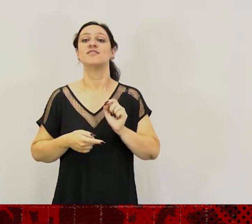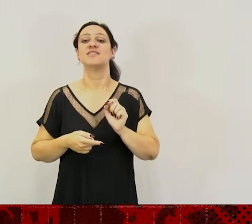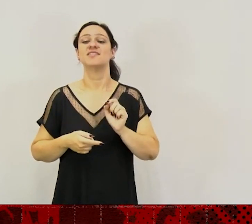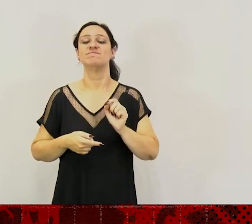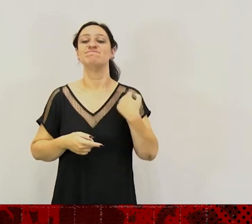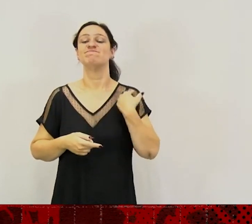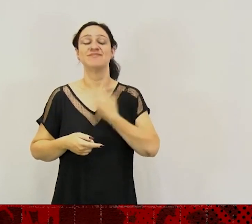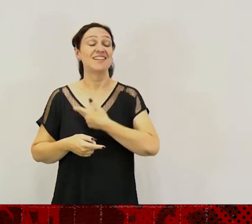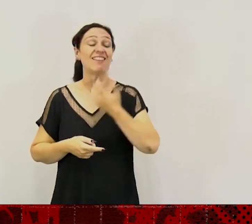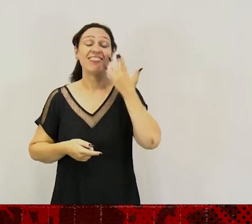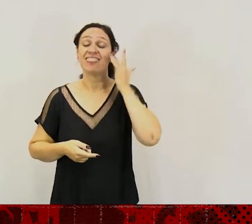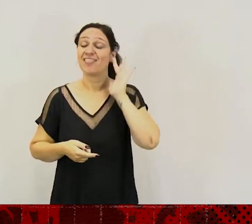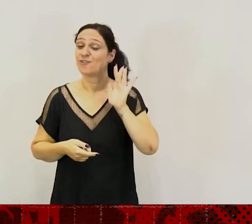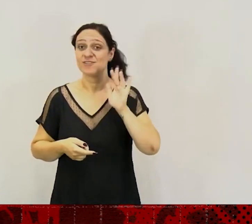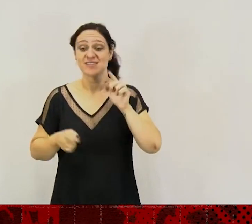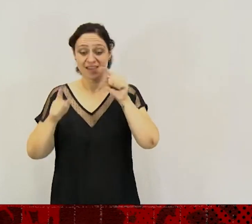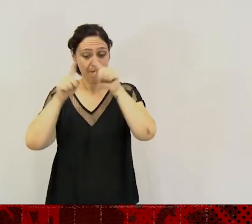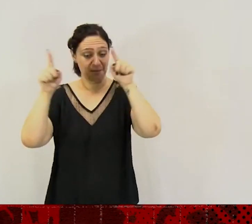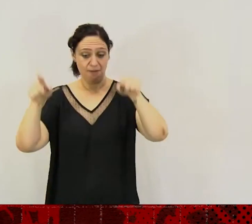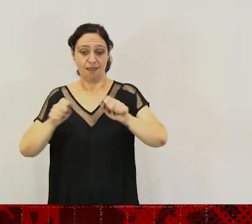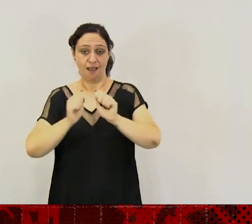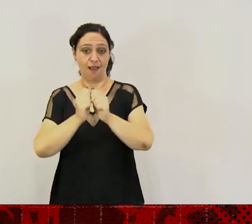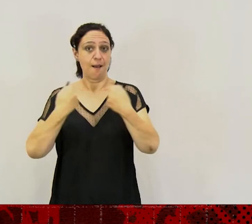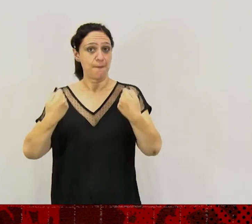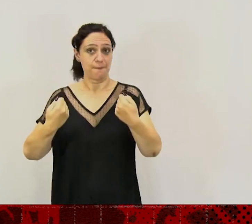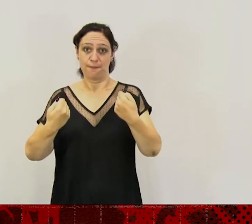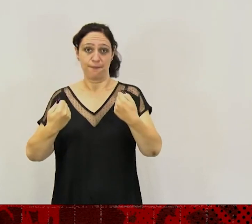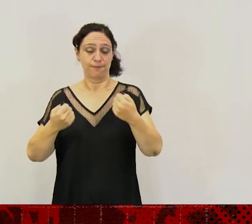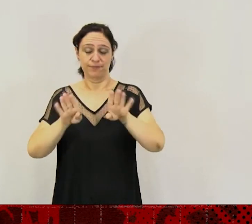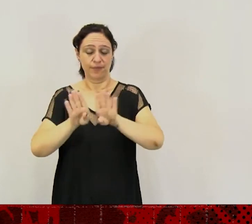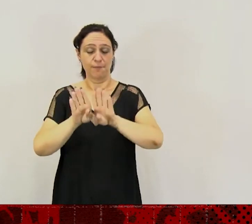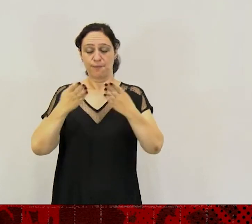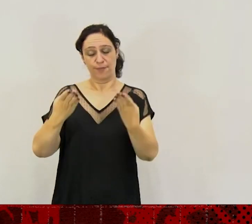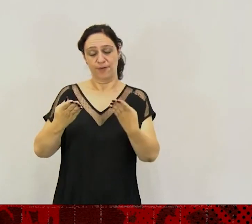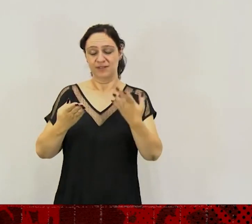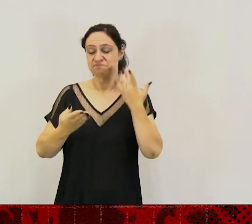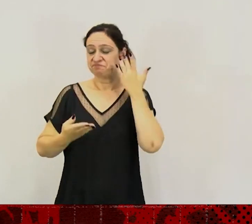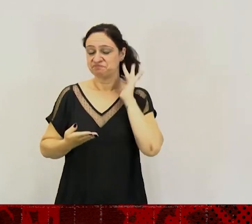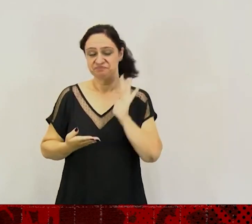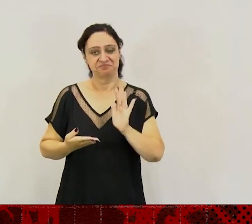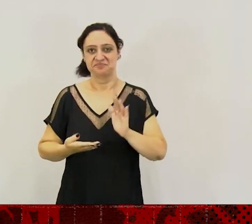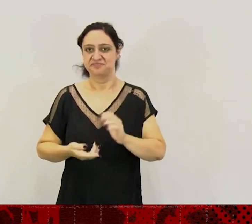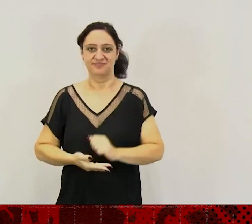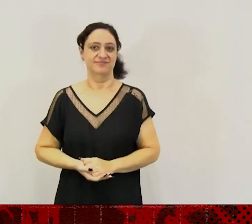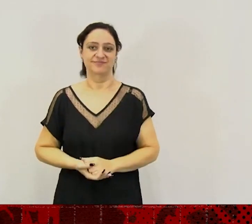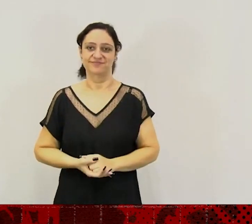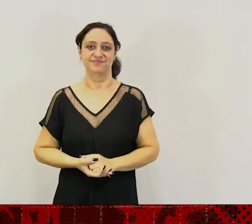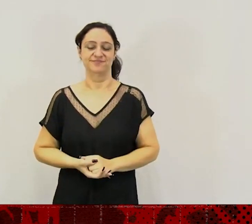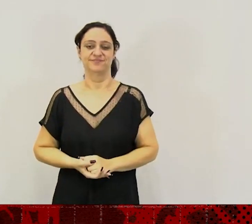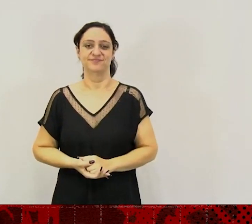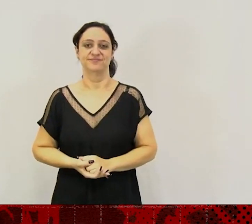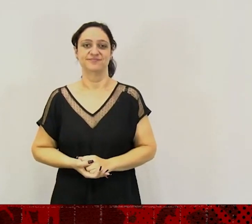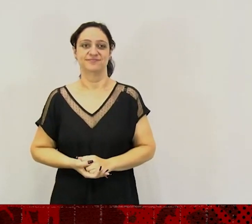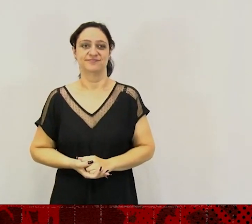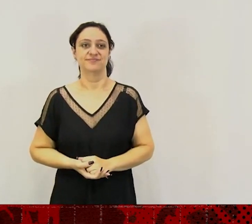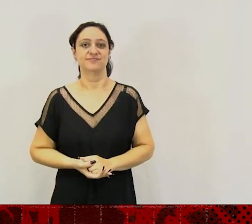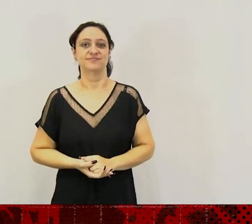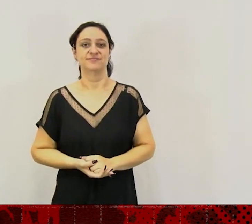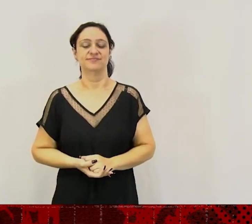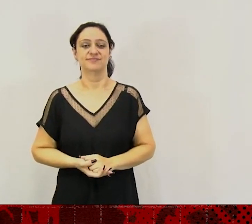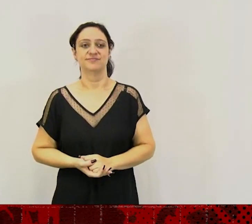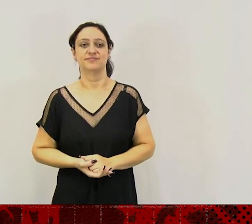conferência sabe o tamanho da porta da graça. Tá certo?